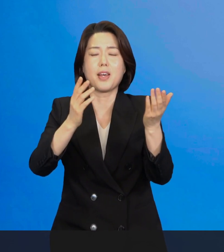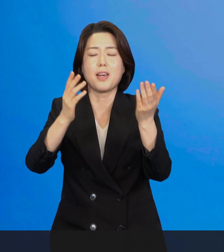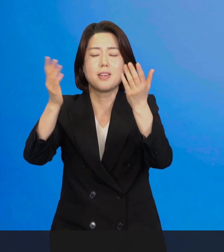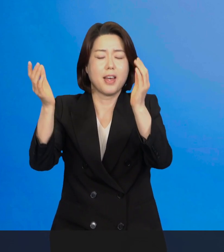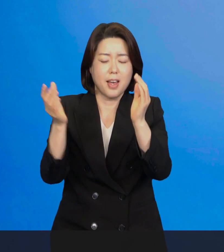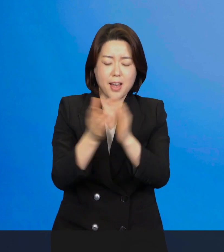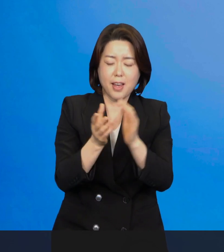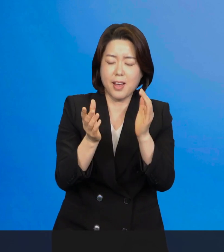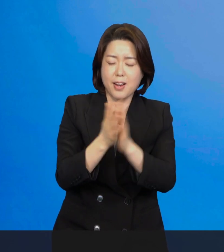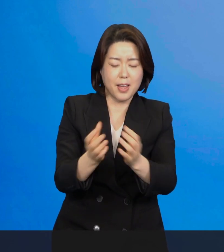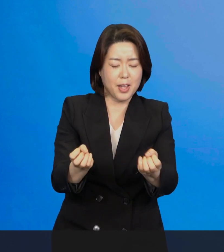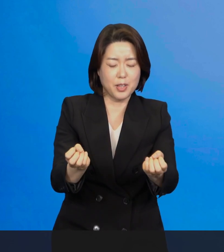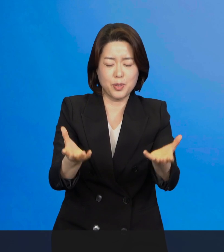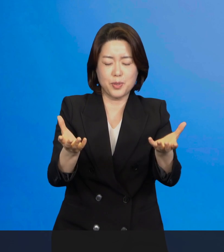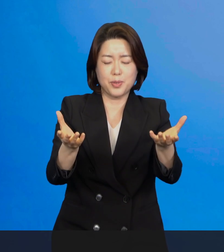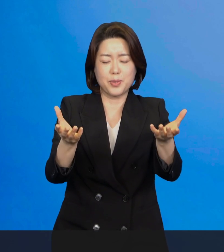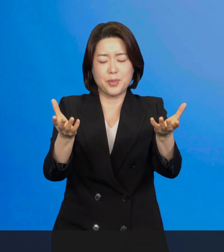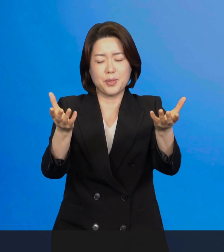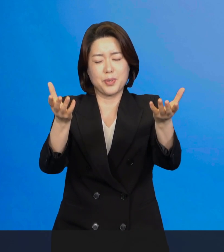찬양하여라.